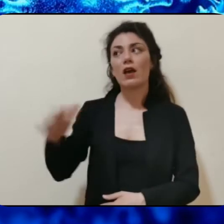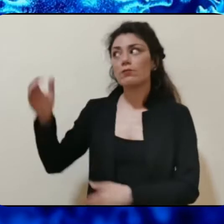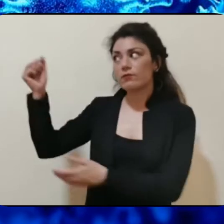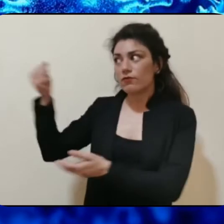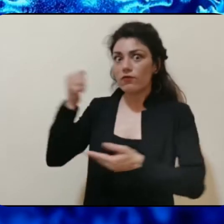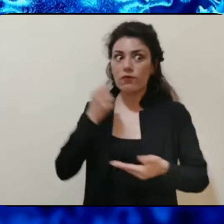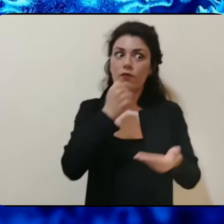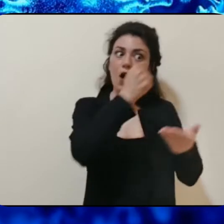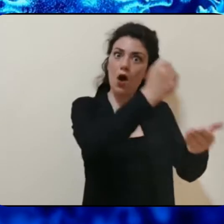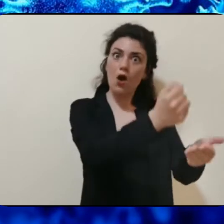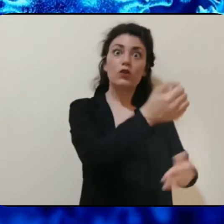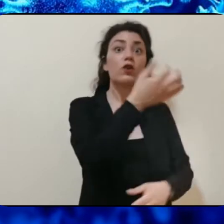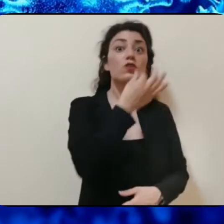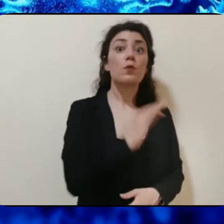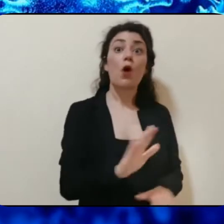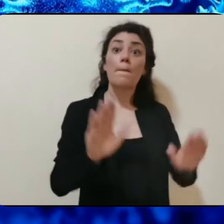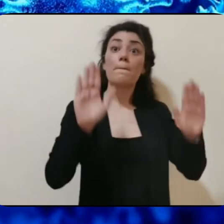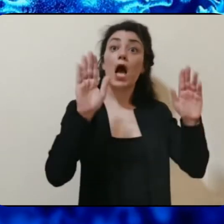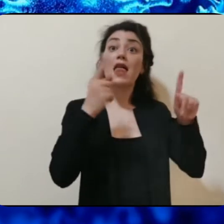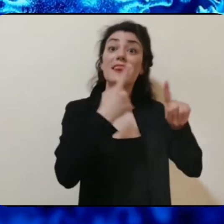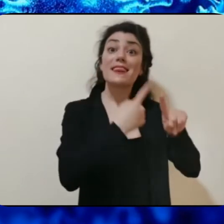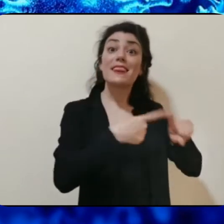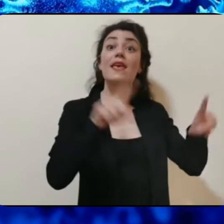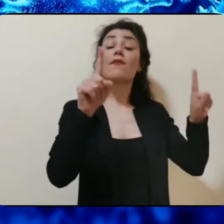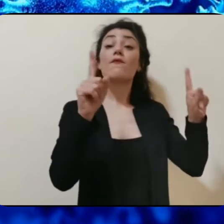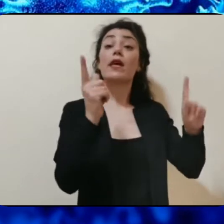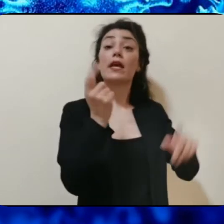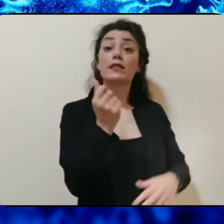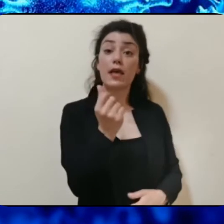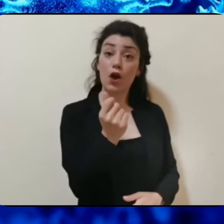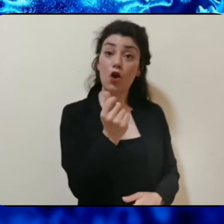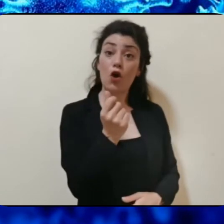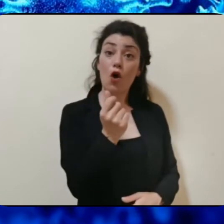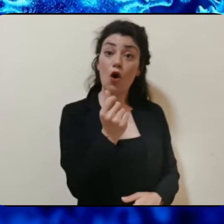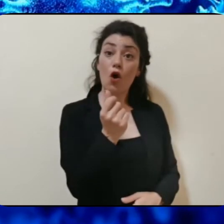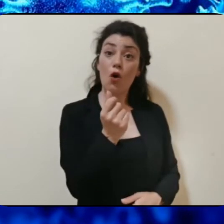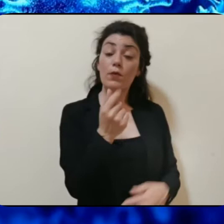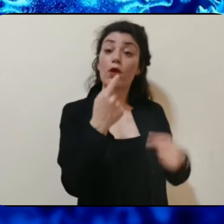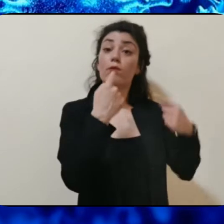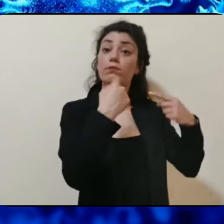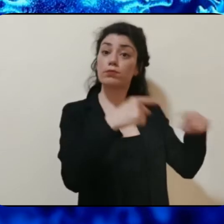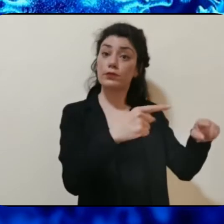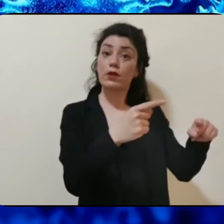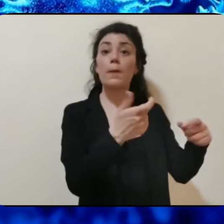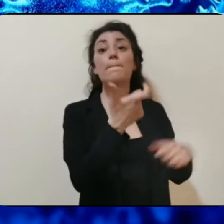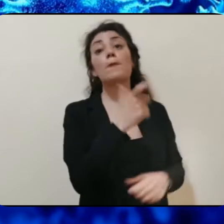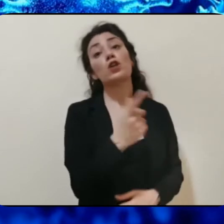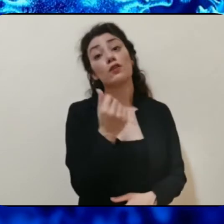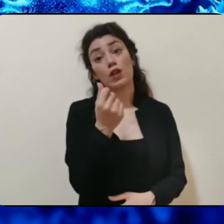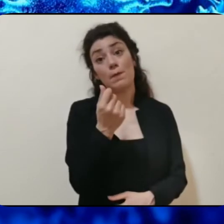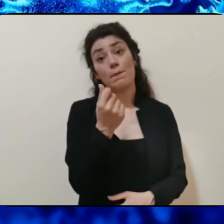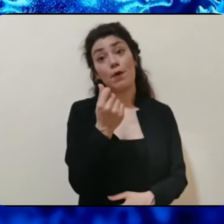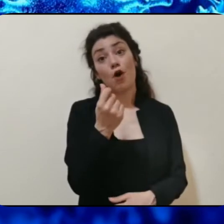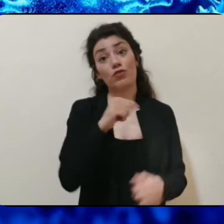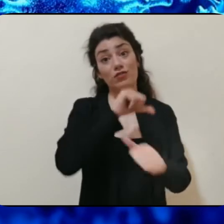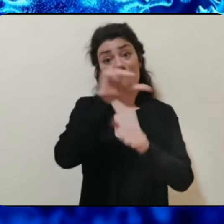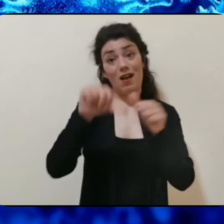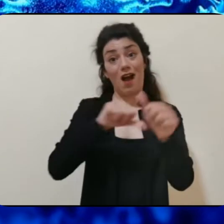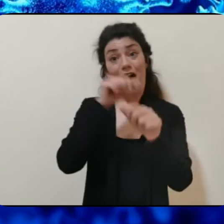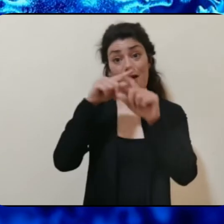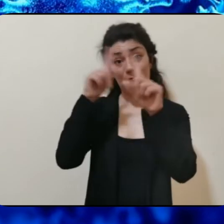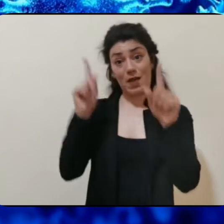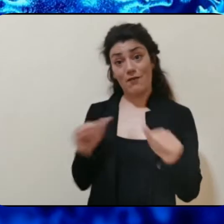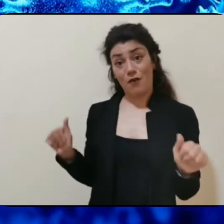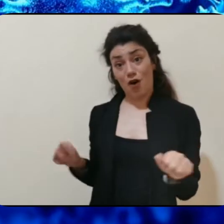Regione Sicilia, che per la differenza riceveranno appunto l'importo, perché gli importi che ora